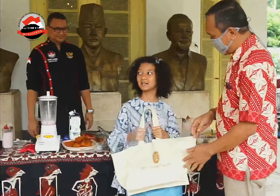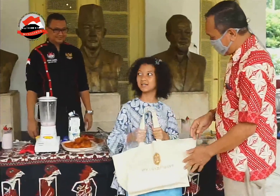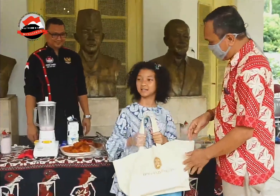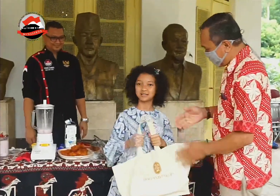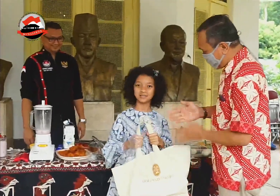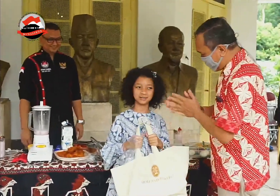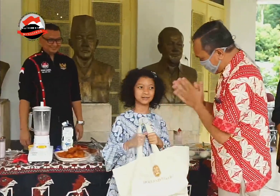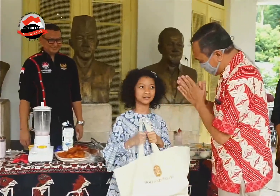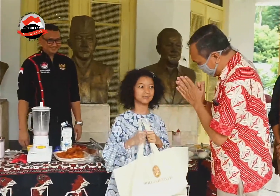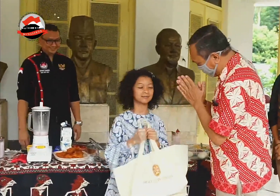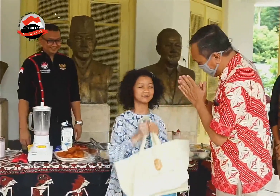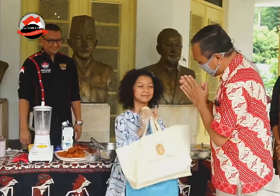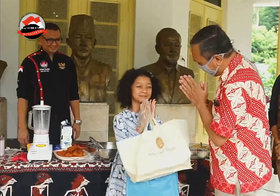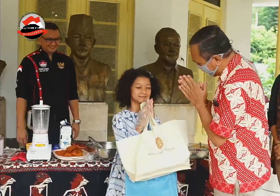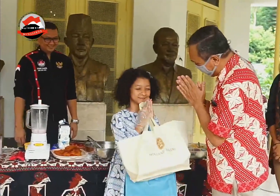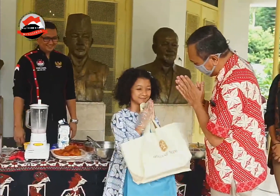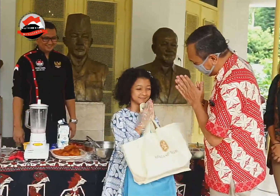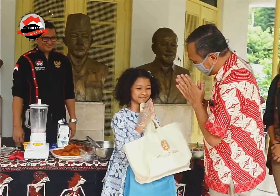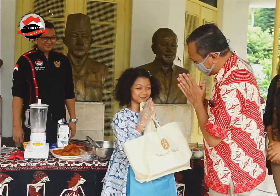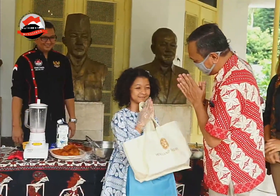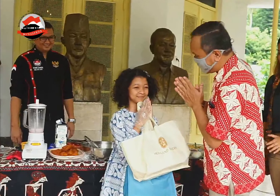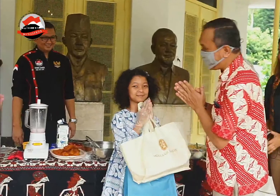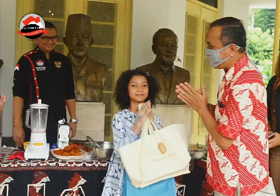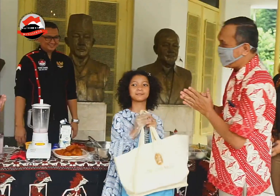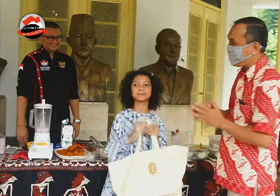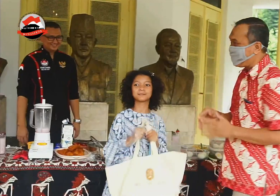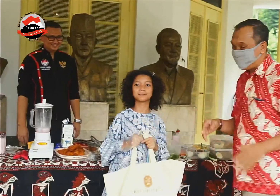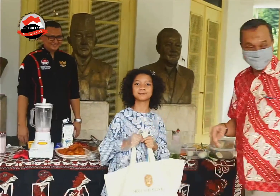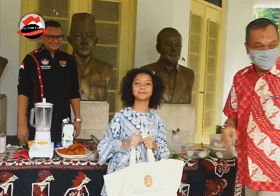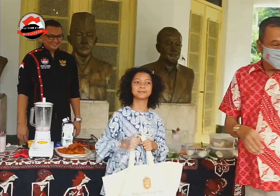Iya. Makasih ya.